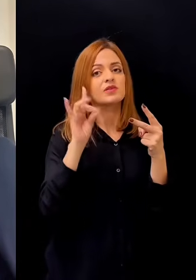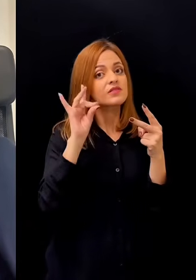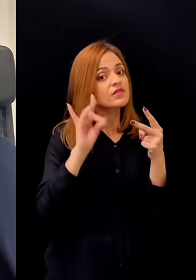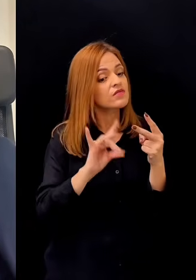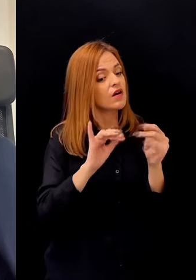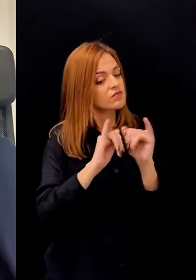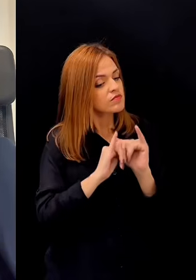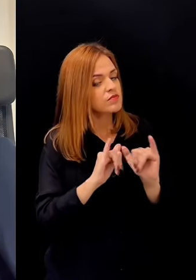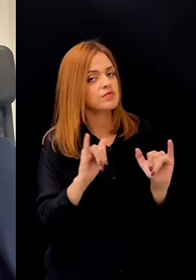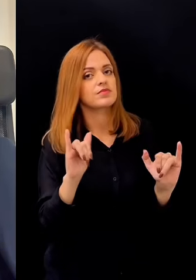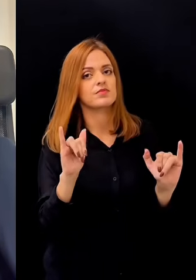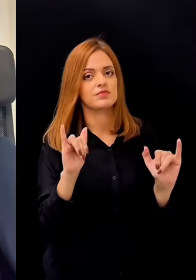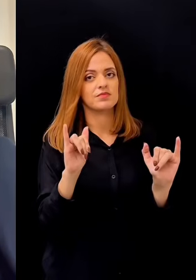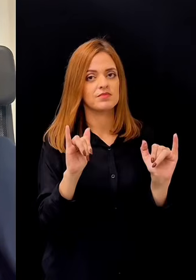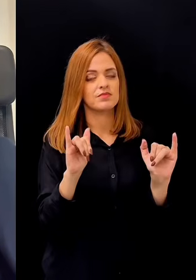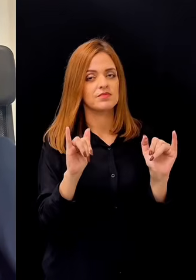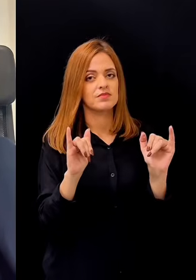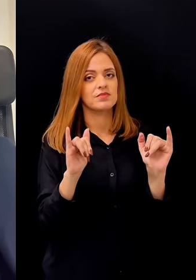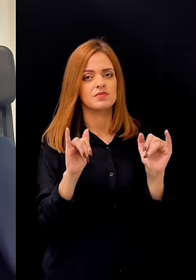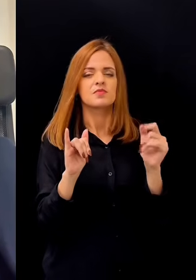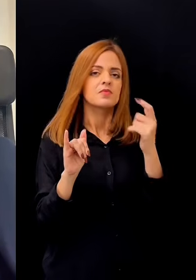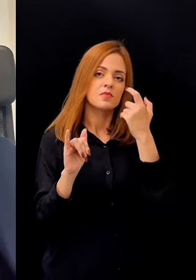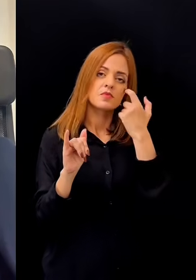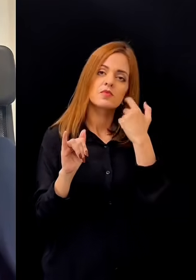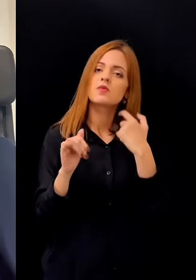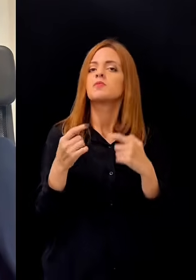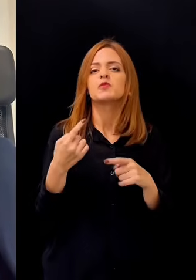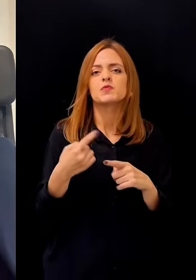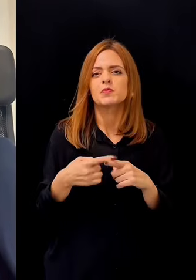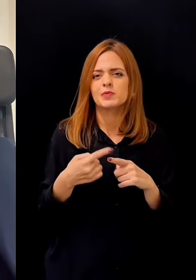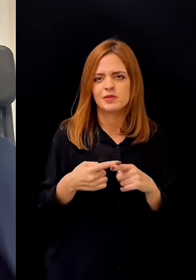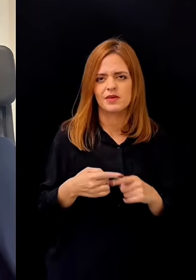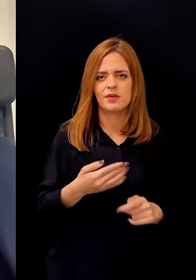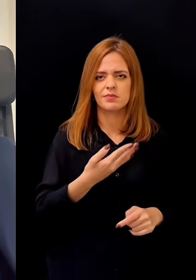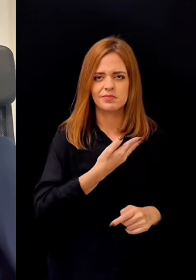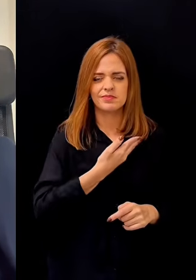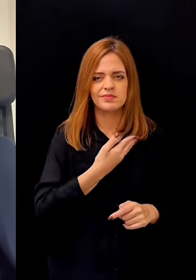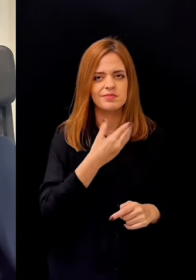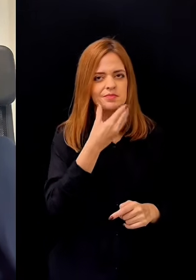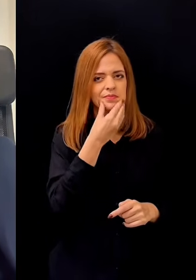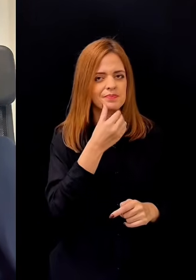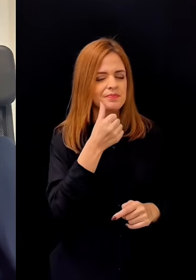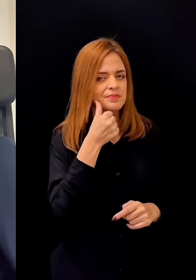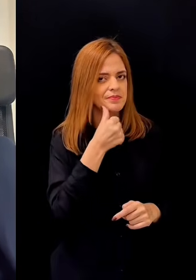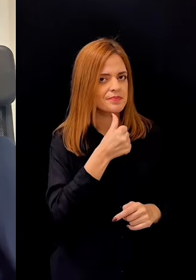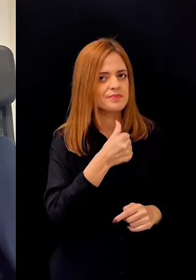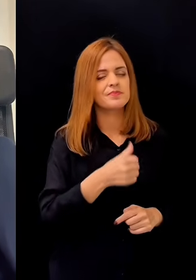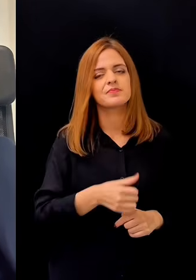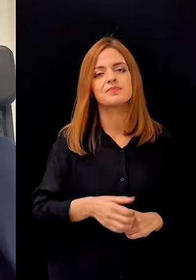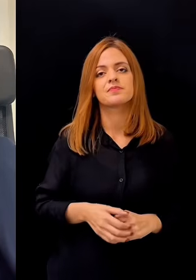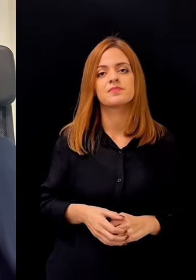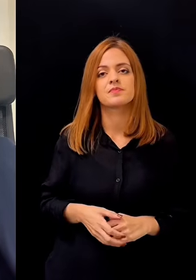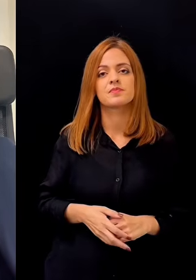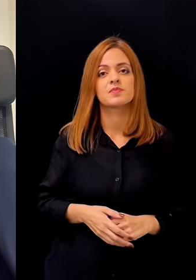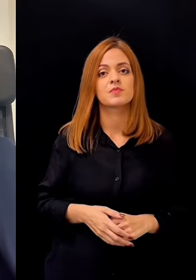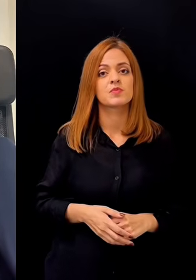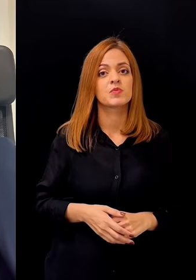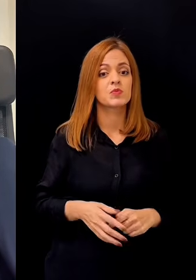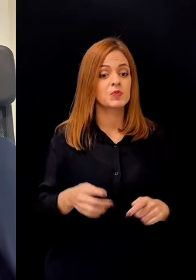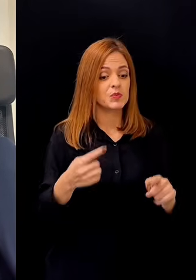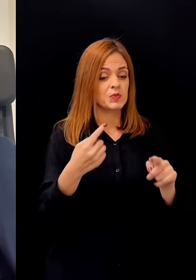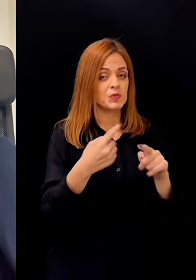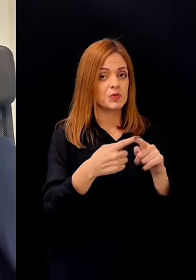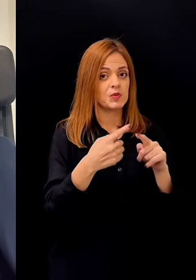te digo. Sabe para quê, amiga e amigo? Porque o que ele estava